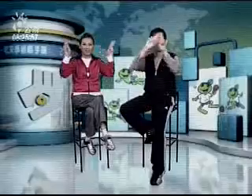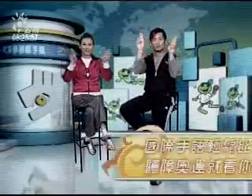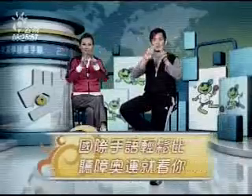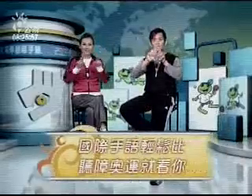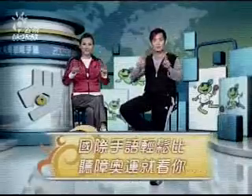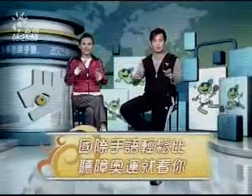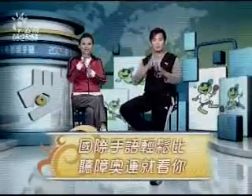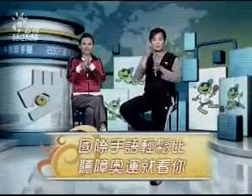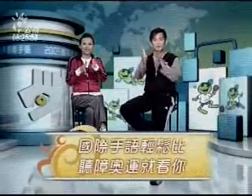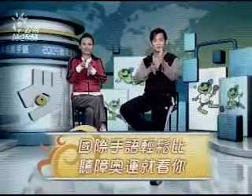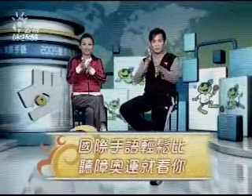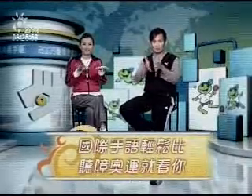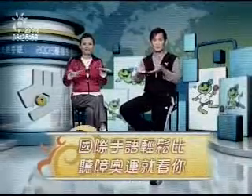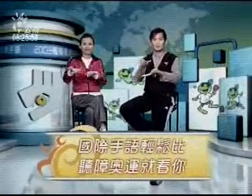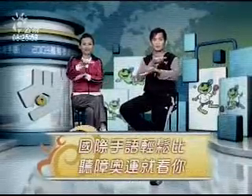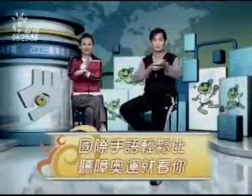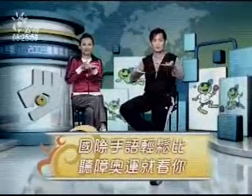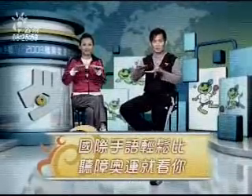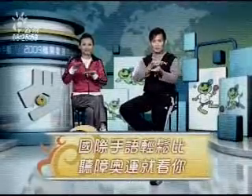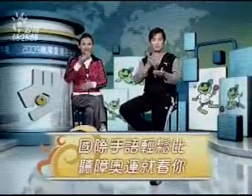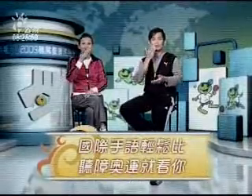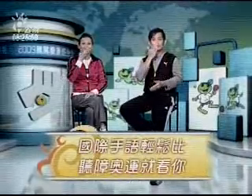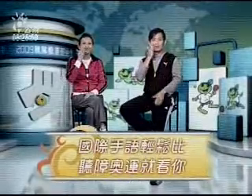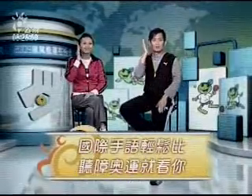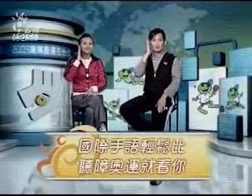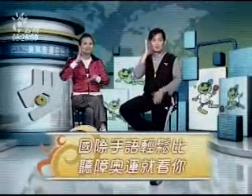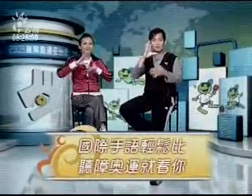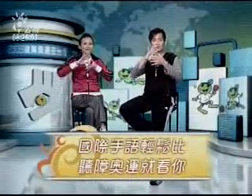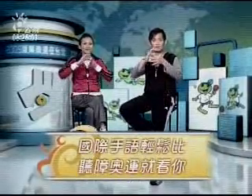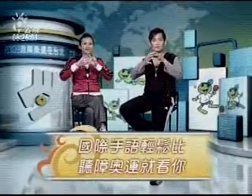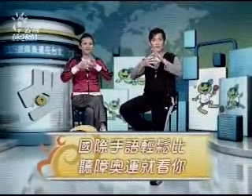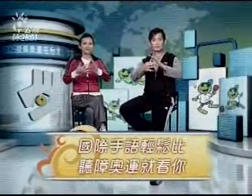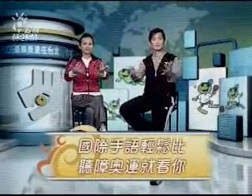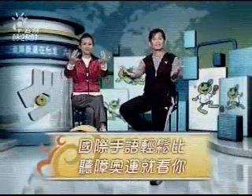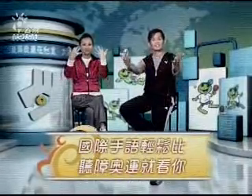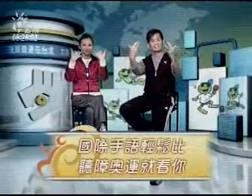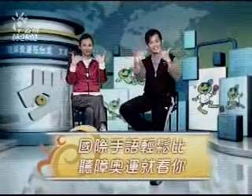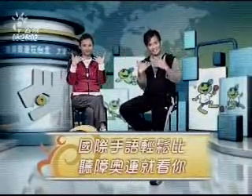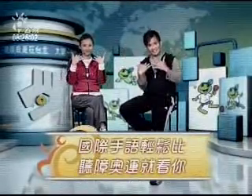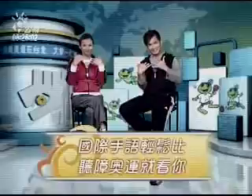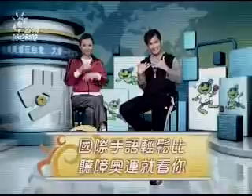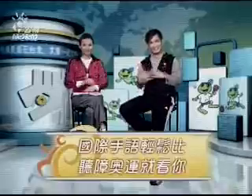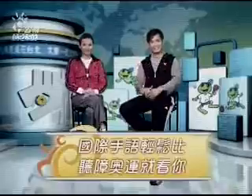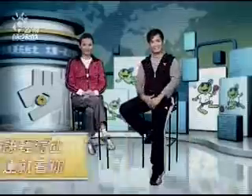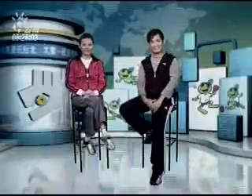国际手语轻松笔，听障奥运就看你。